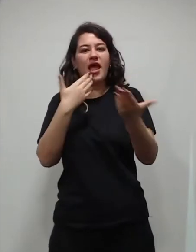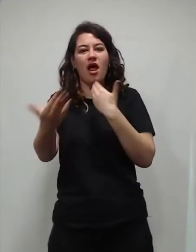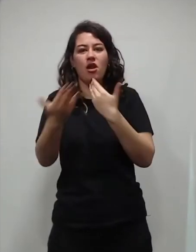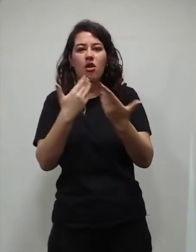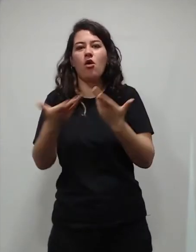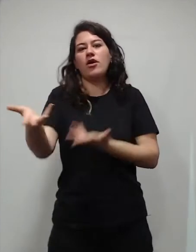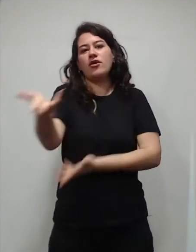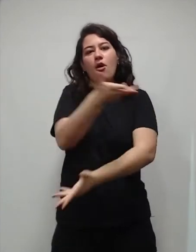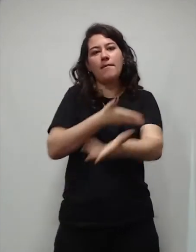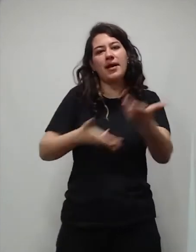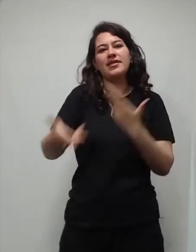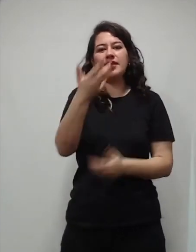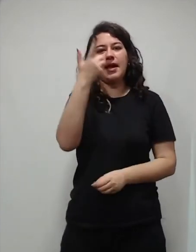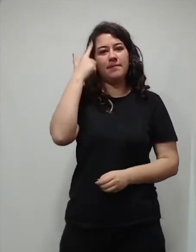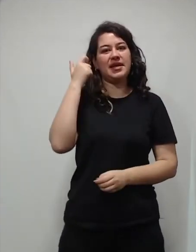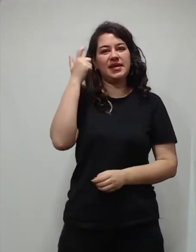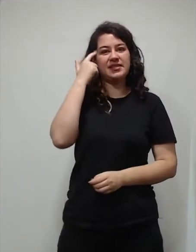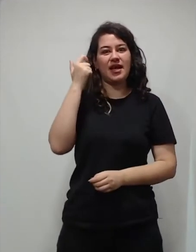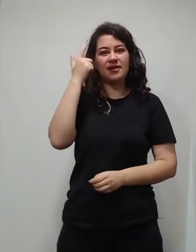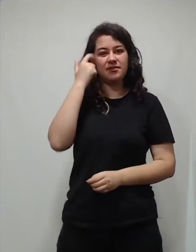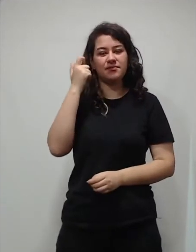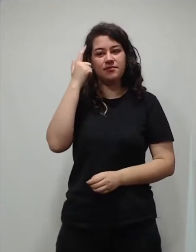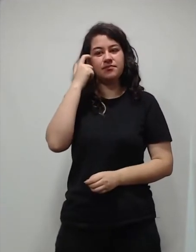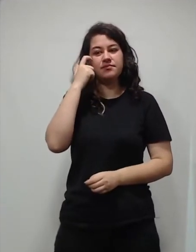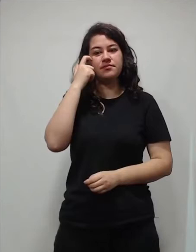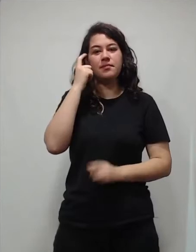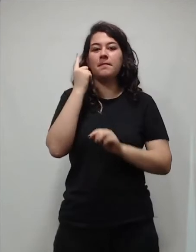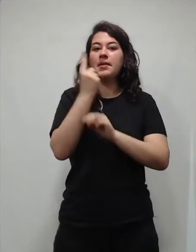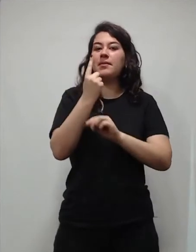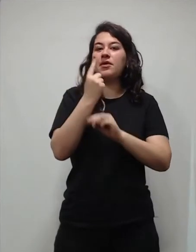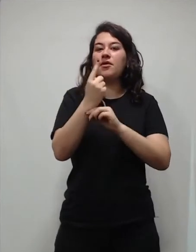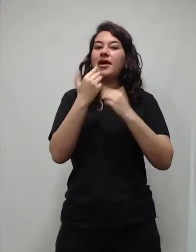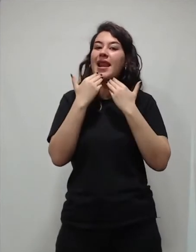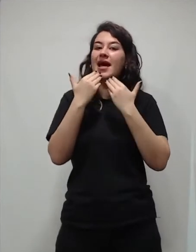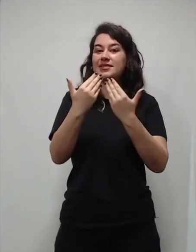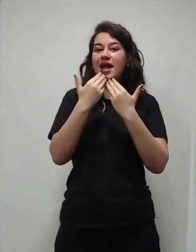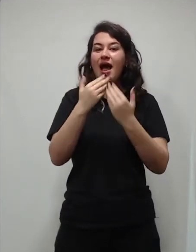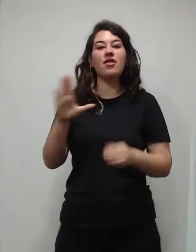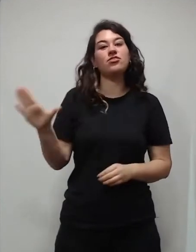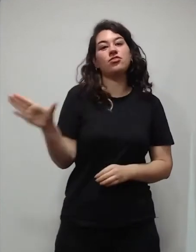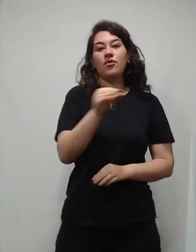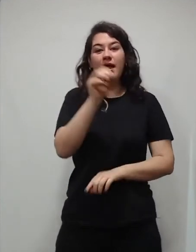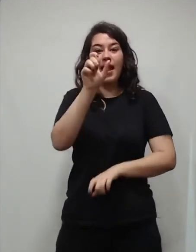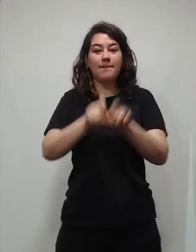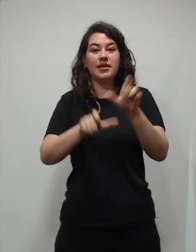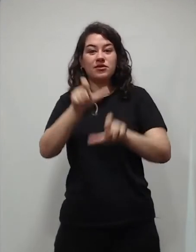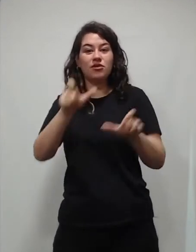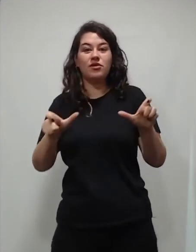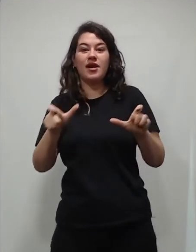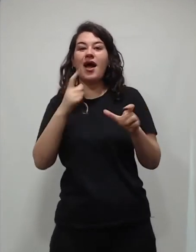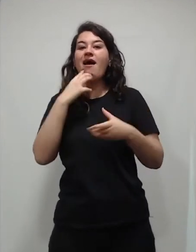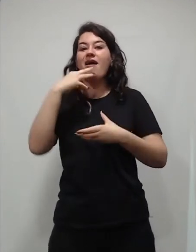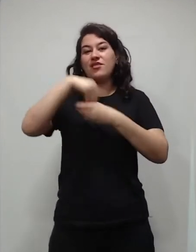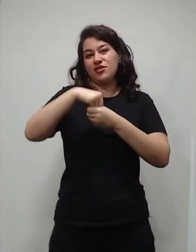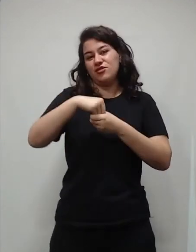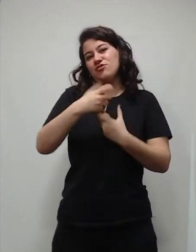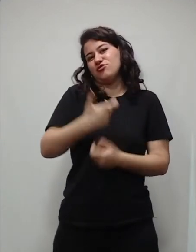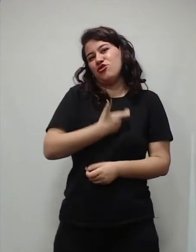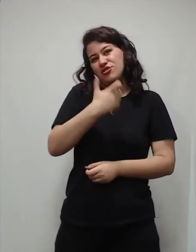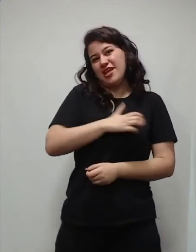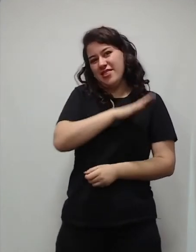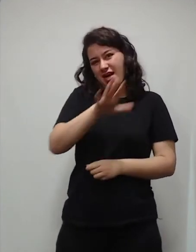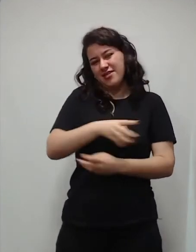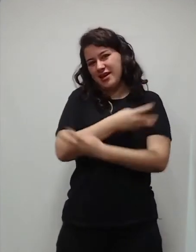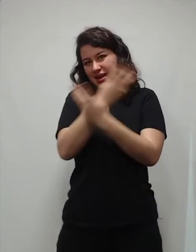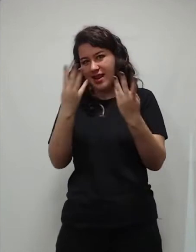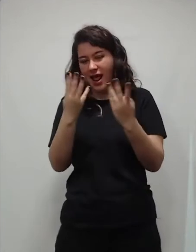de compartir experiencias. Agradecer también a todas las personas integrantes de la sociedad civil que